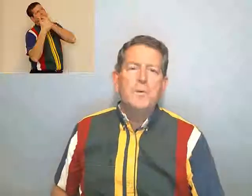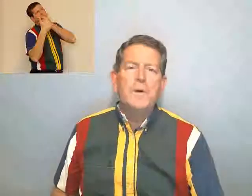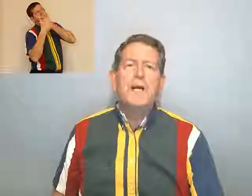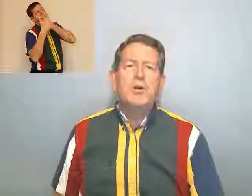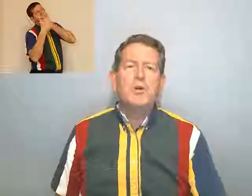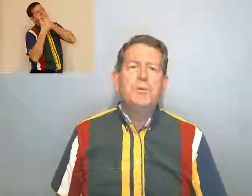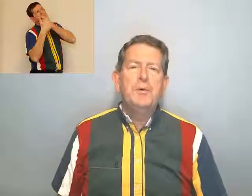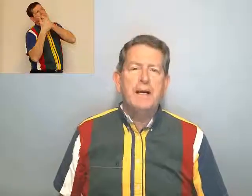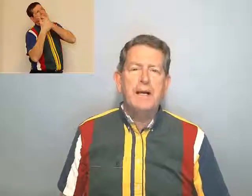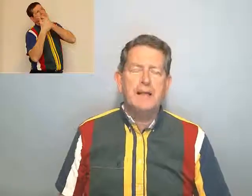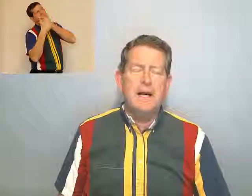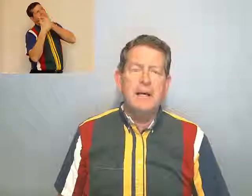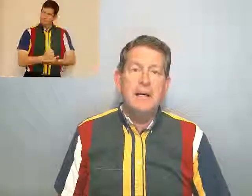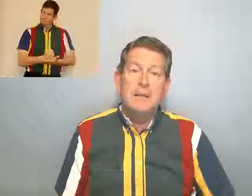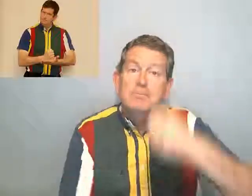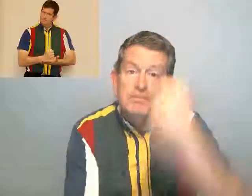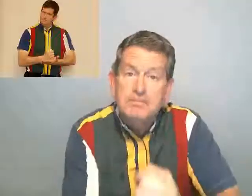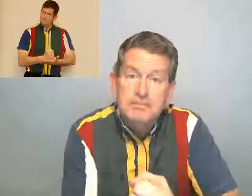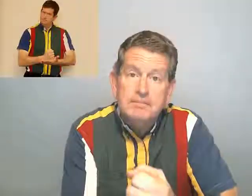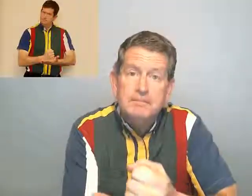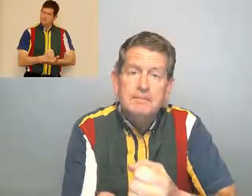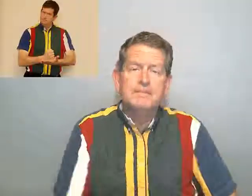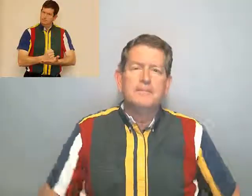Oui, je pourrais, très bien.